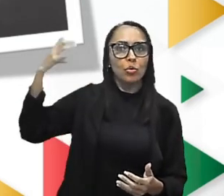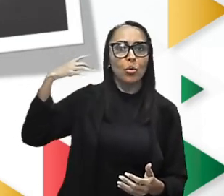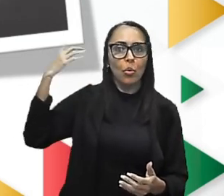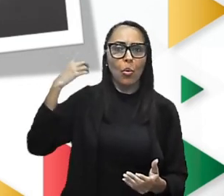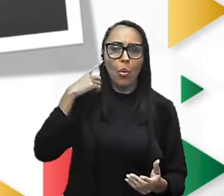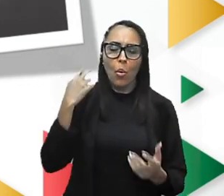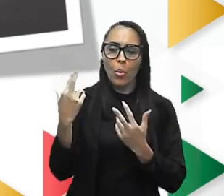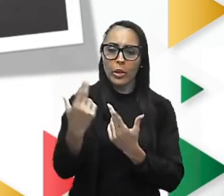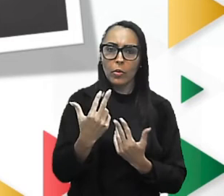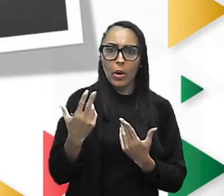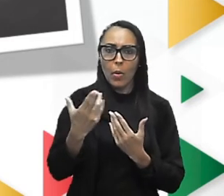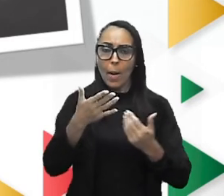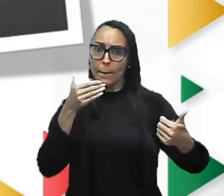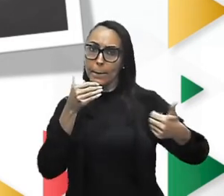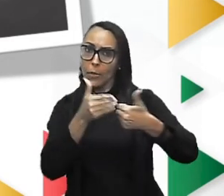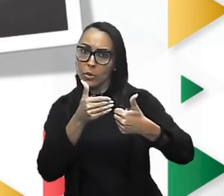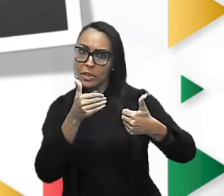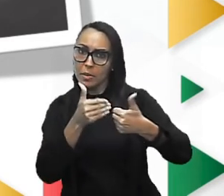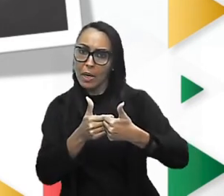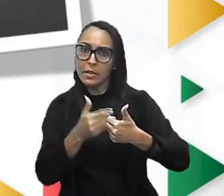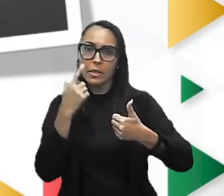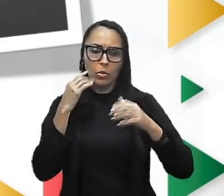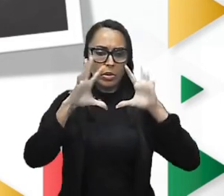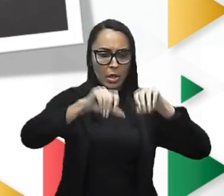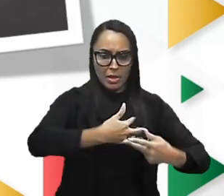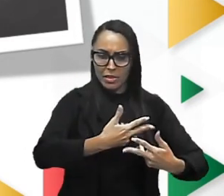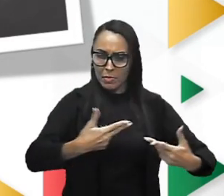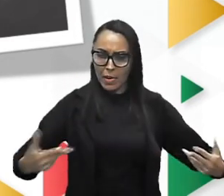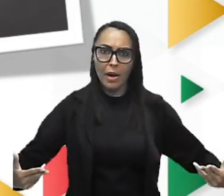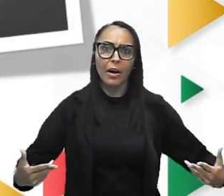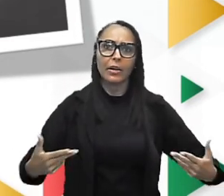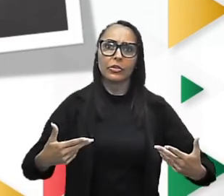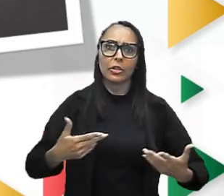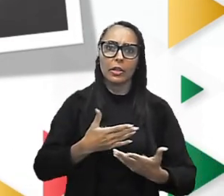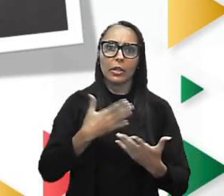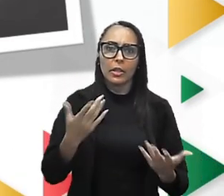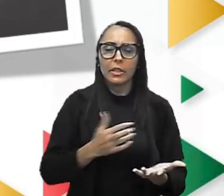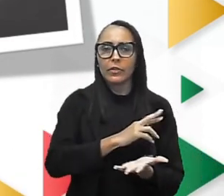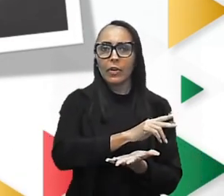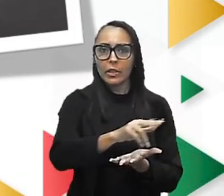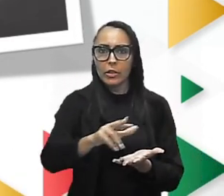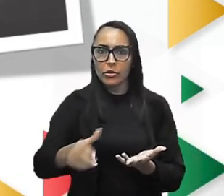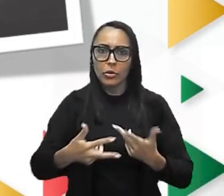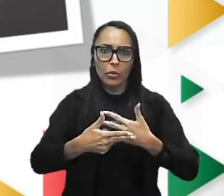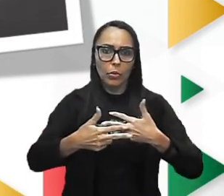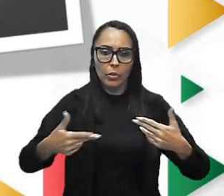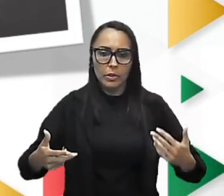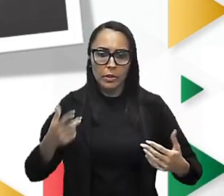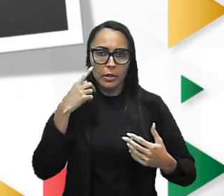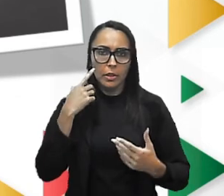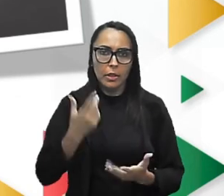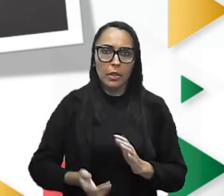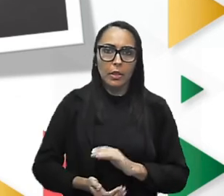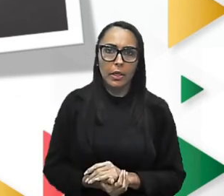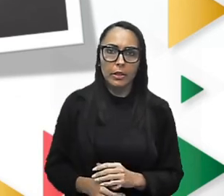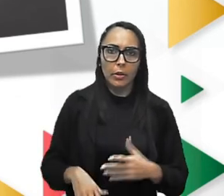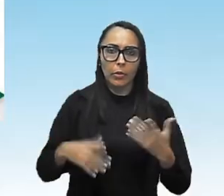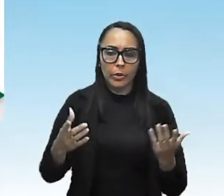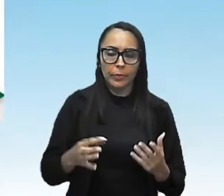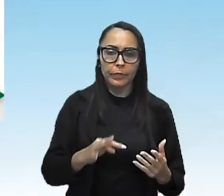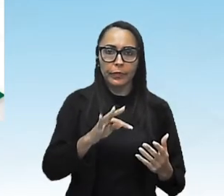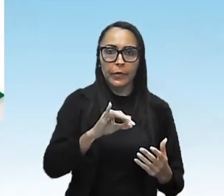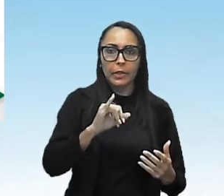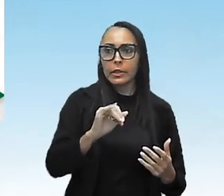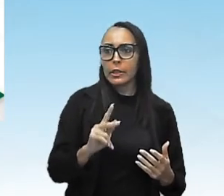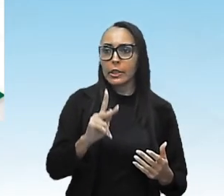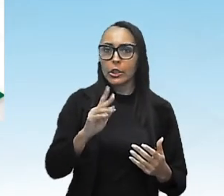aproximação com sons de animais, objetos e coisas. Tic-toc, tic-toc. Esse tic-toc já nos remete